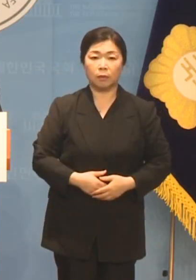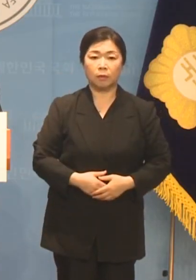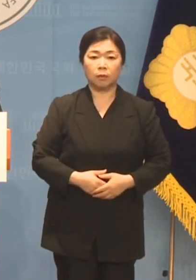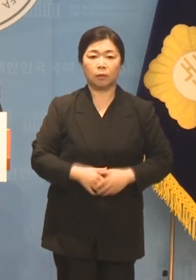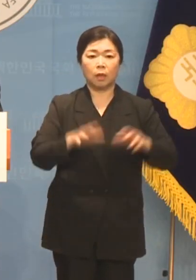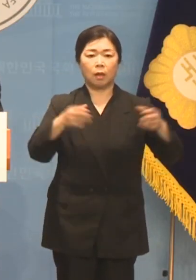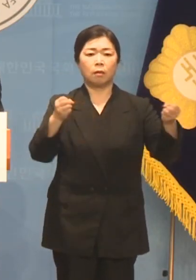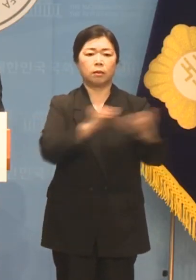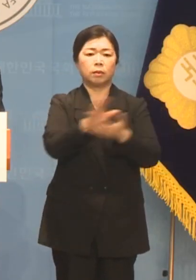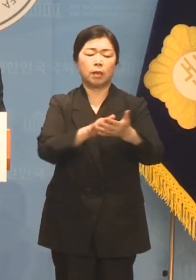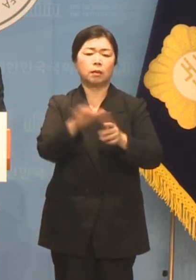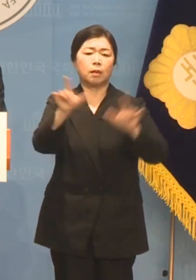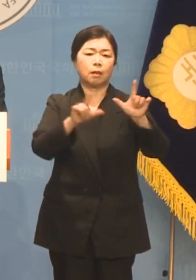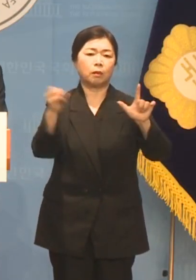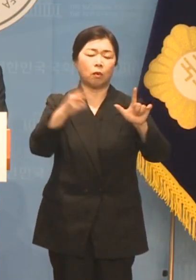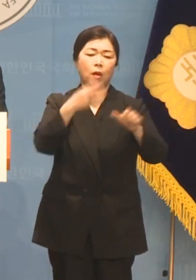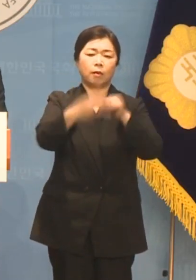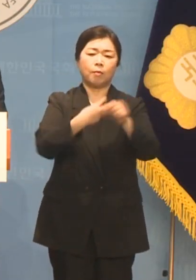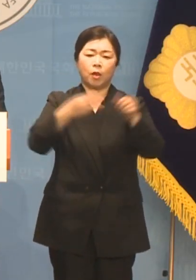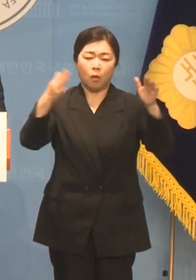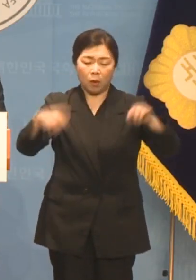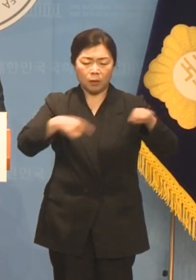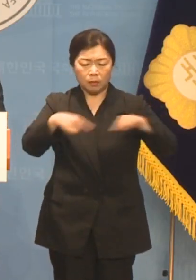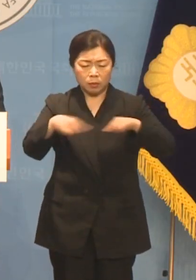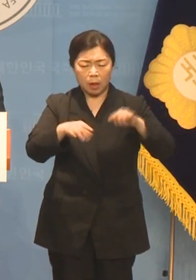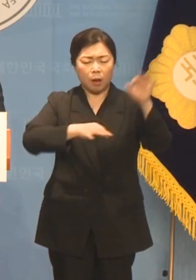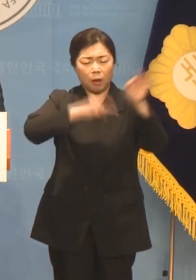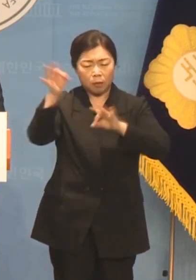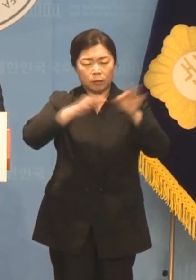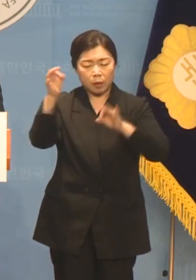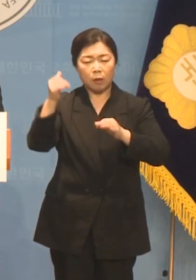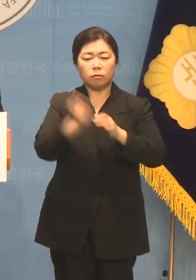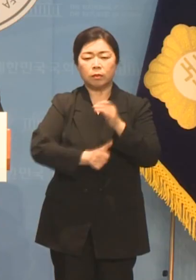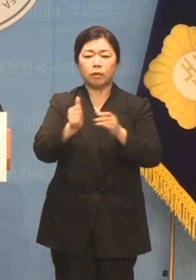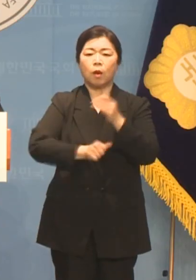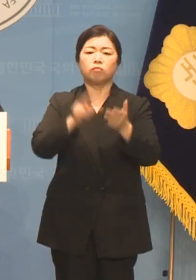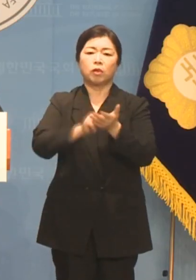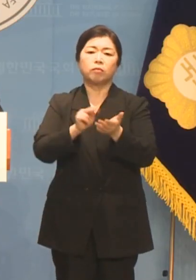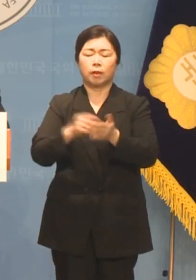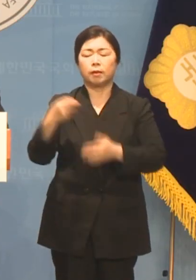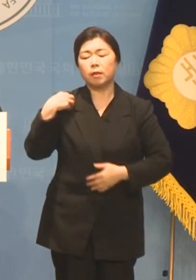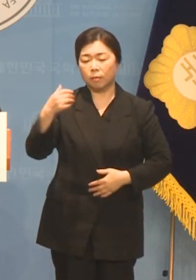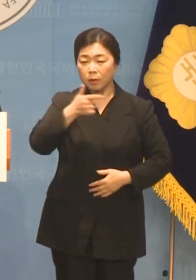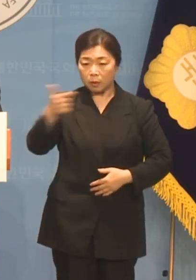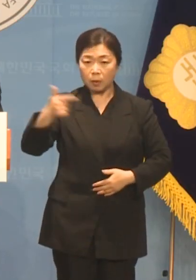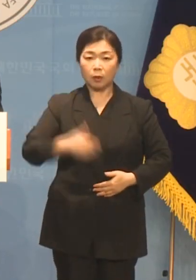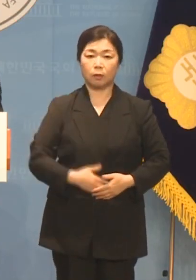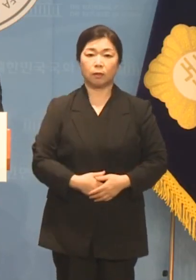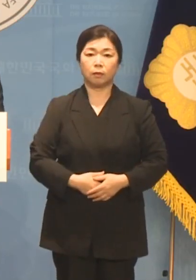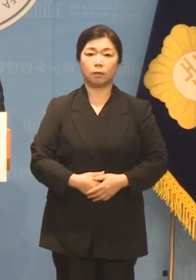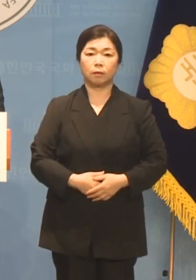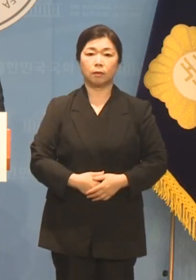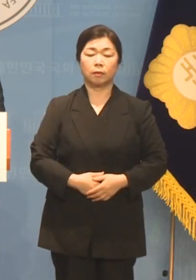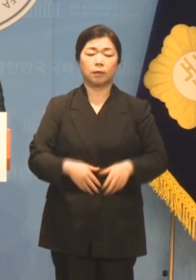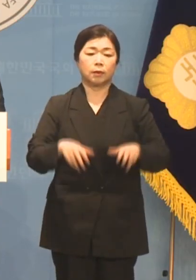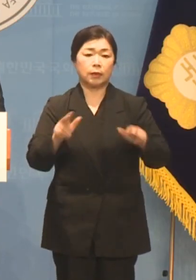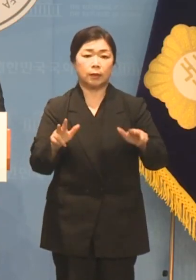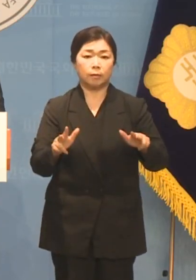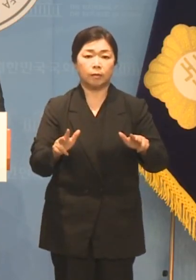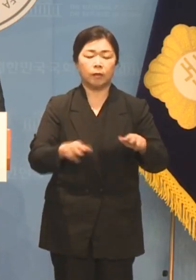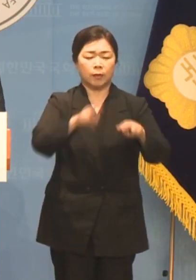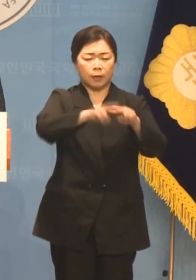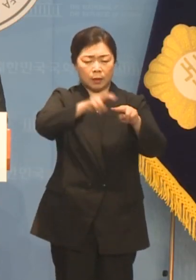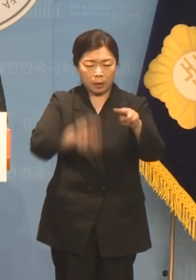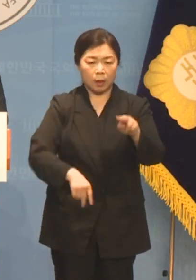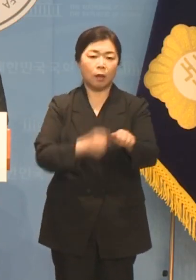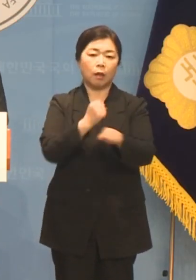지난 3년간의 민생 파탄에 대해 가장 책임이 큰 사람입니다. 대통령 놀이할 때가 아닙니다. 즉시